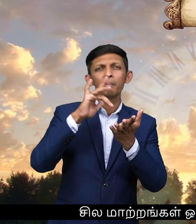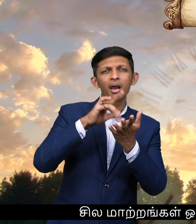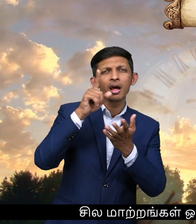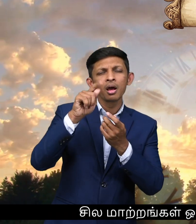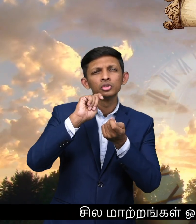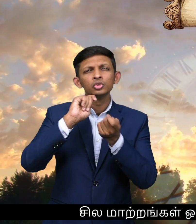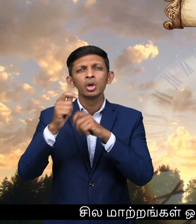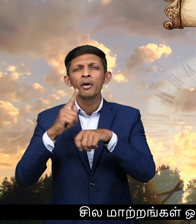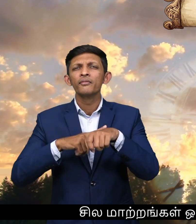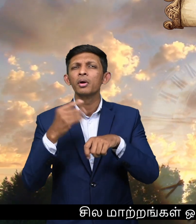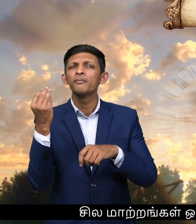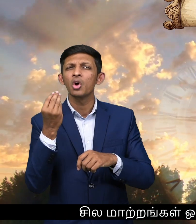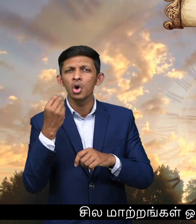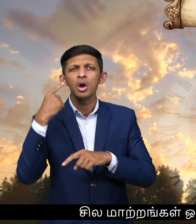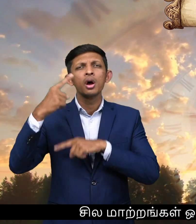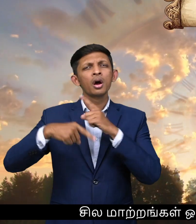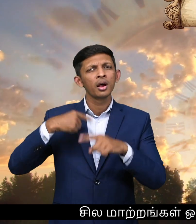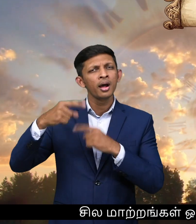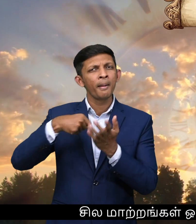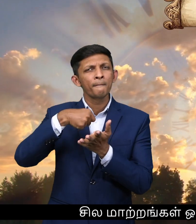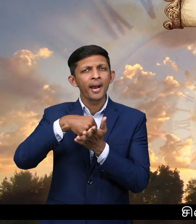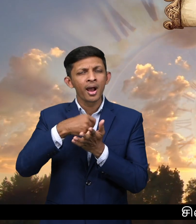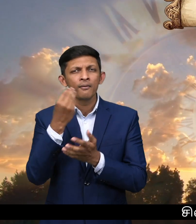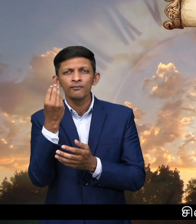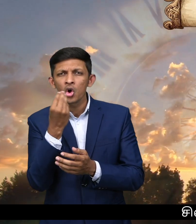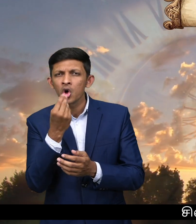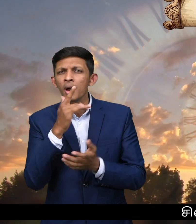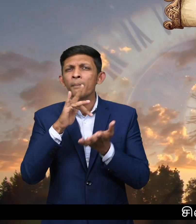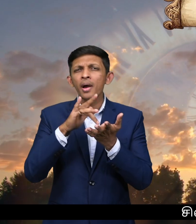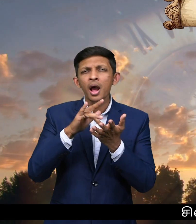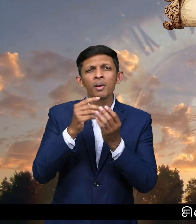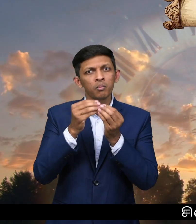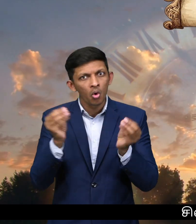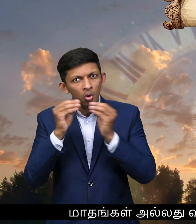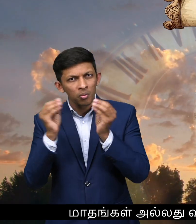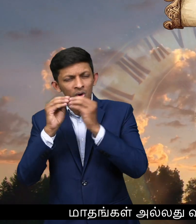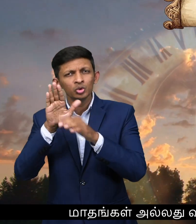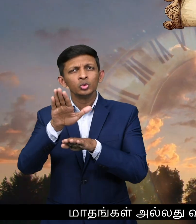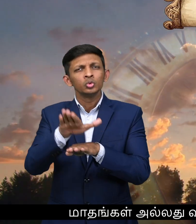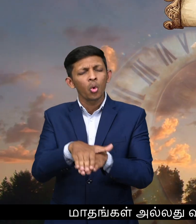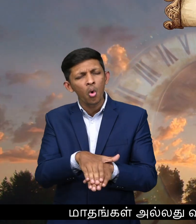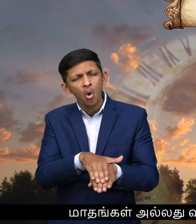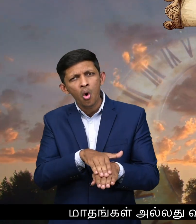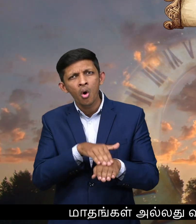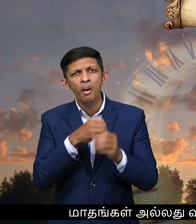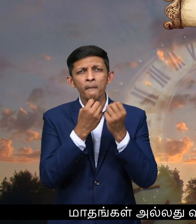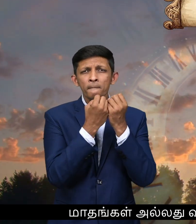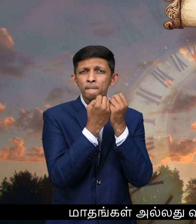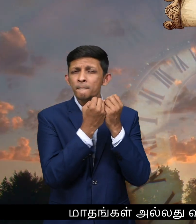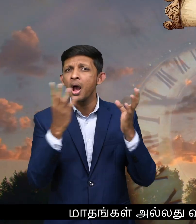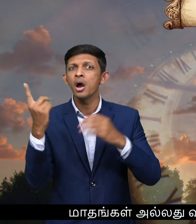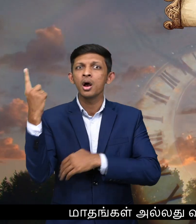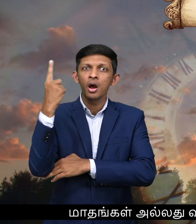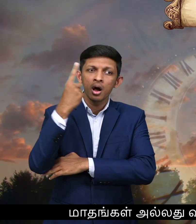சில மாற்றங்கள் ஒவ்வொரு நிமிடமும் நிகழ்ந்தன. சில பல நாட்கள், மாதங்கள் அல்லது